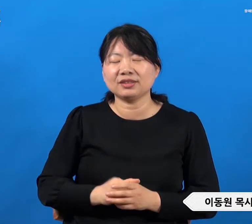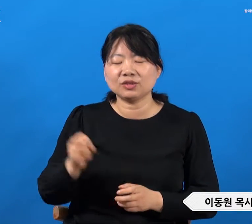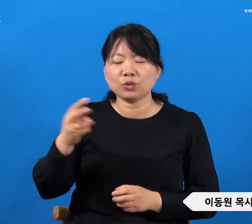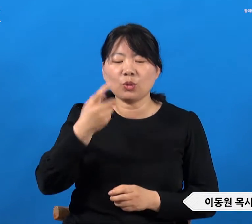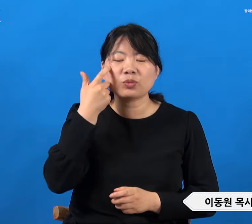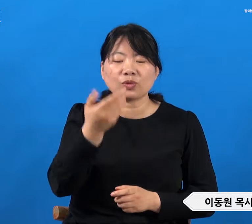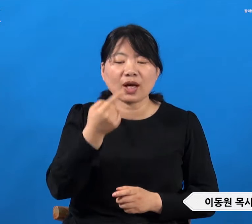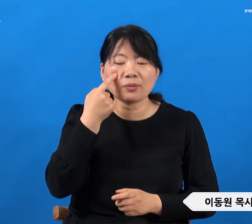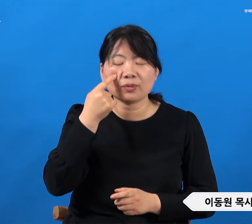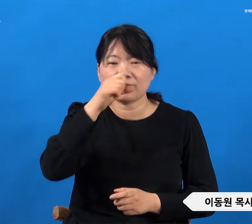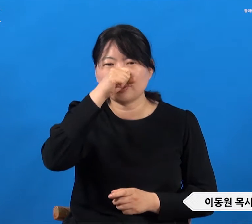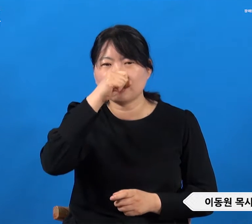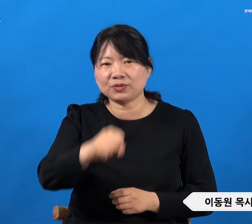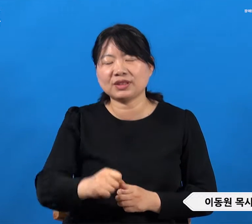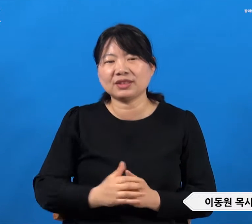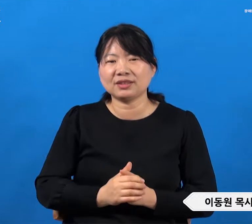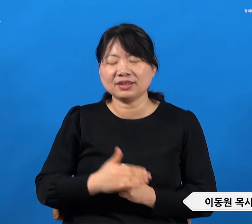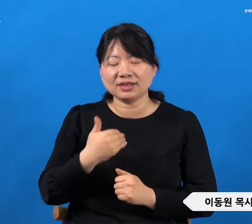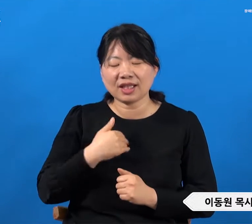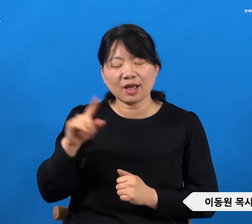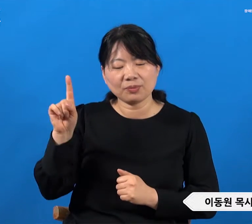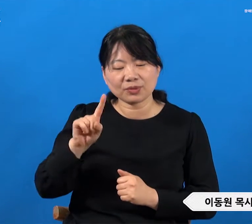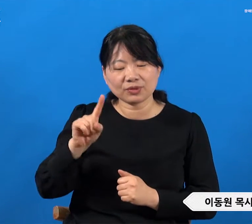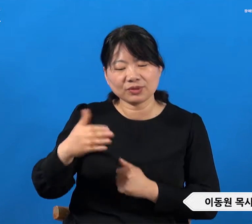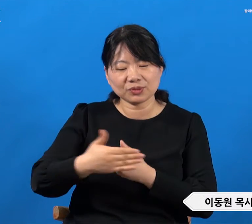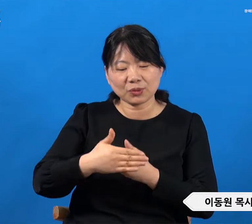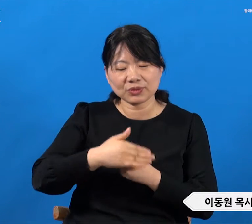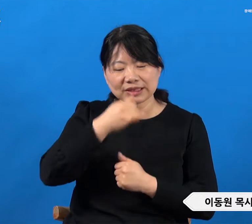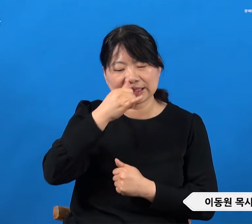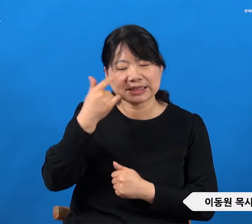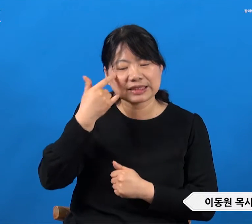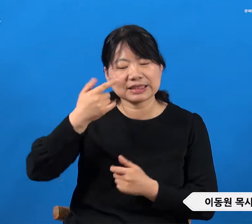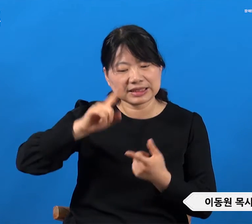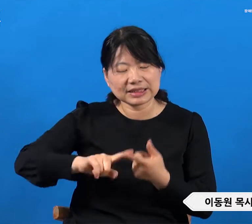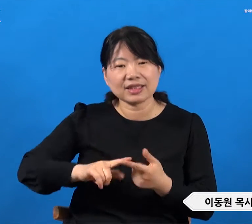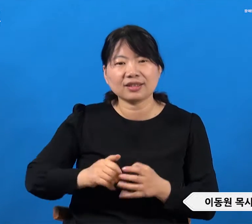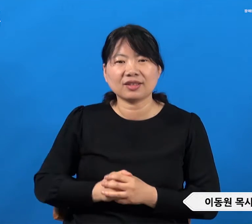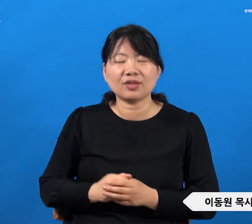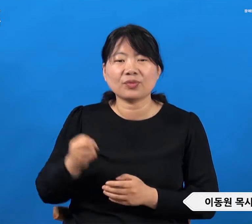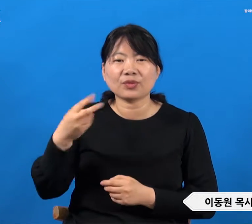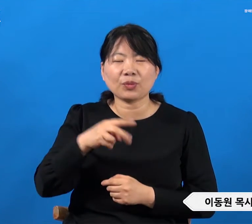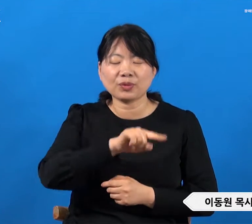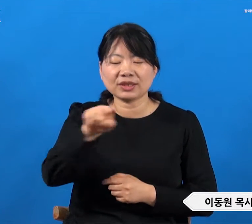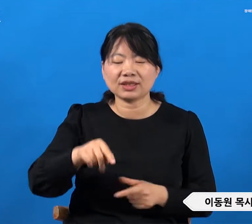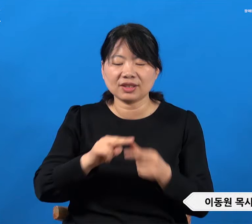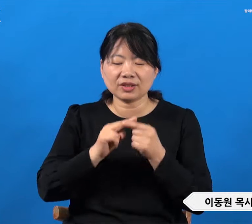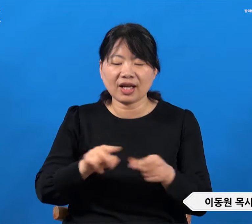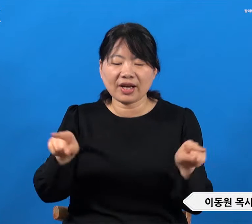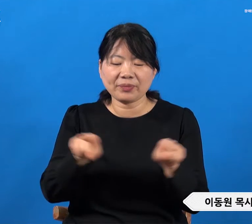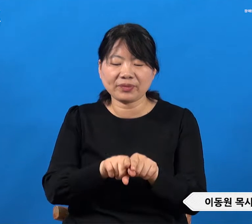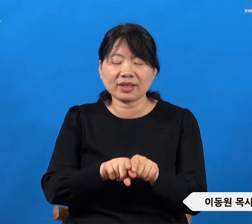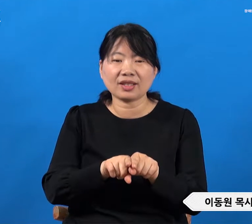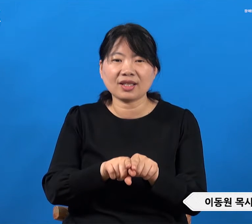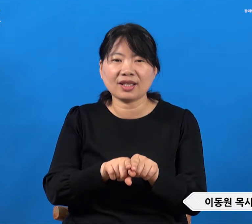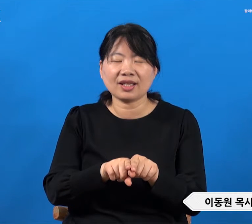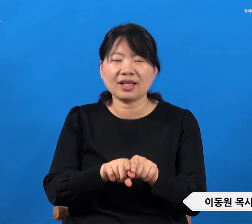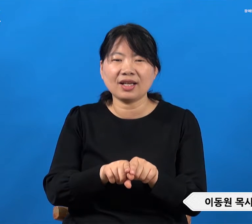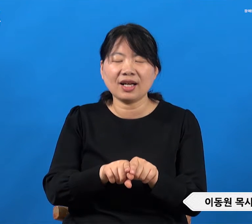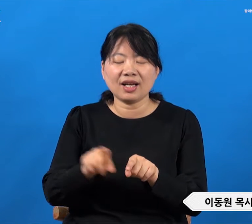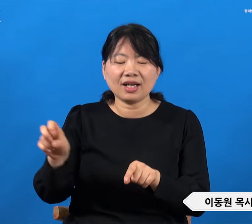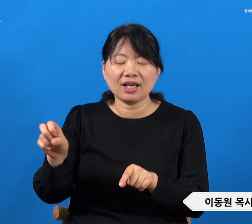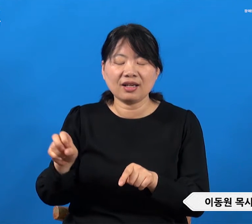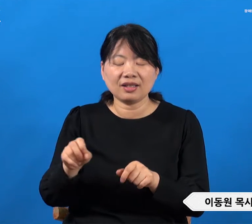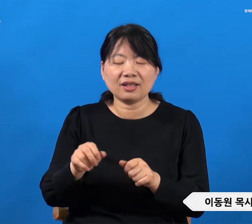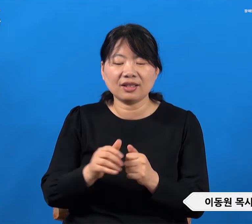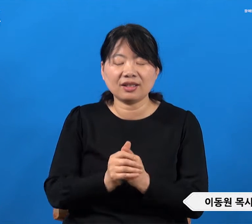그리고 물어보십시오. 내가 무엇을 도울 수가 있는지. 그리고 그들과 함께함의 마당에